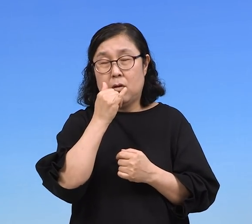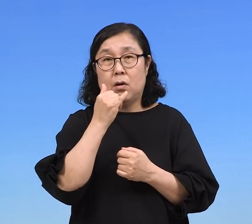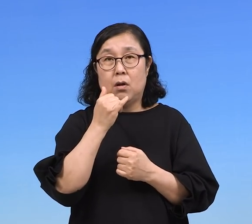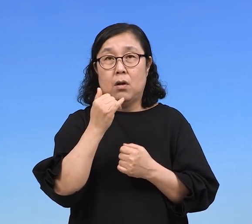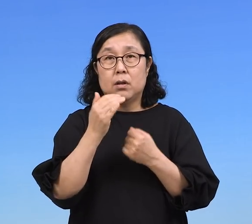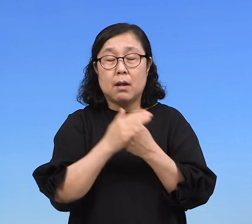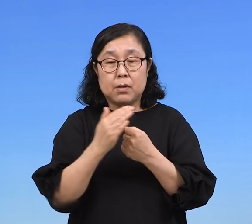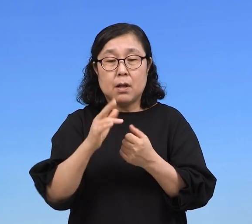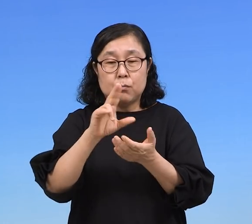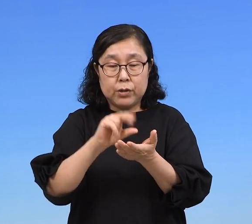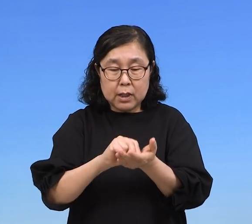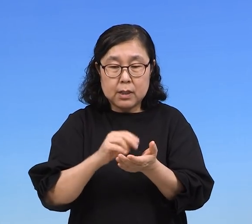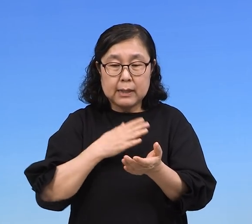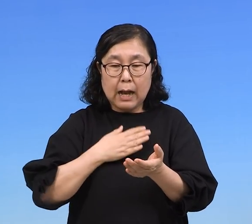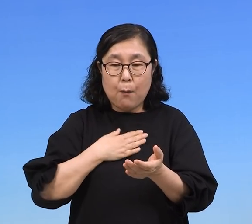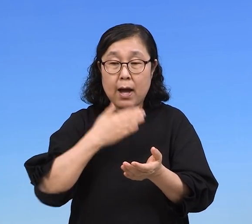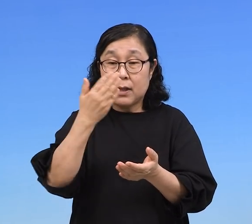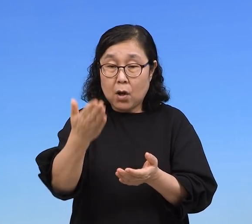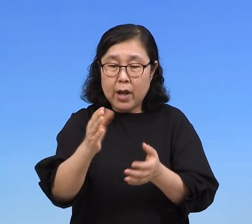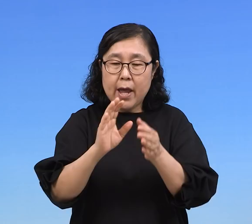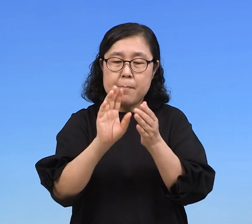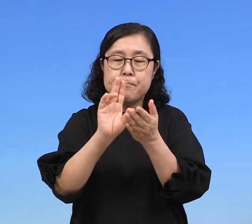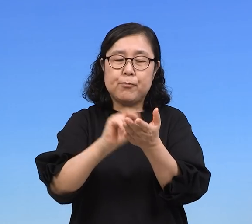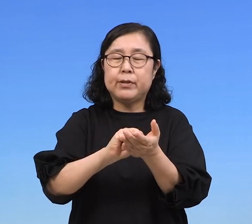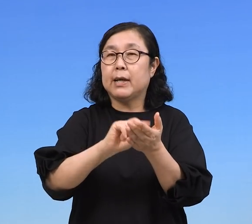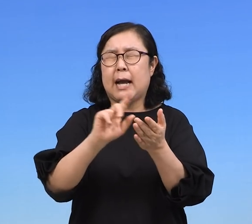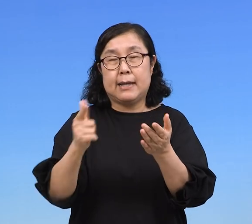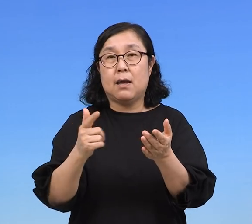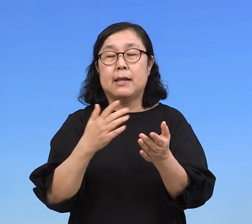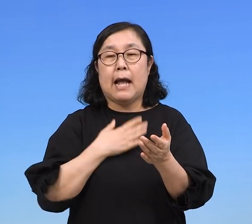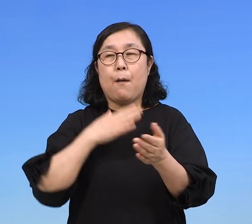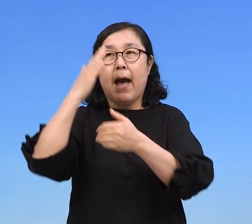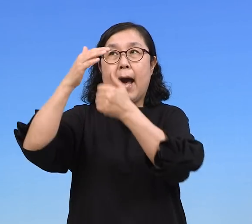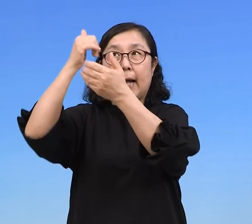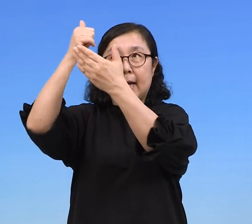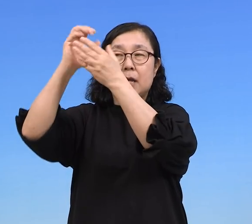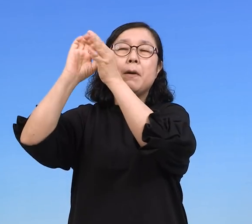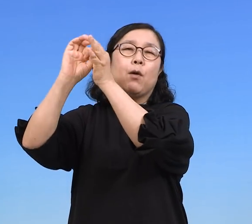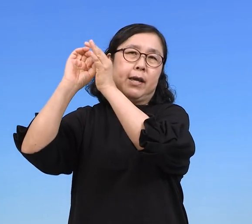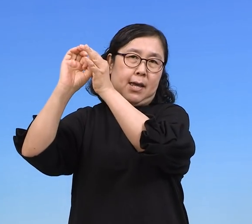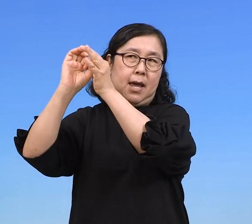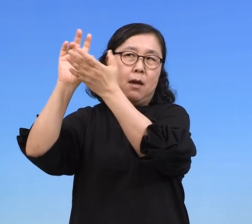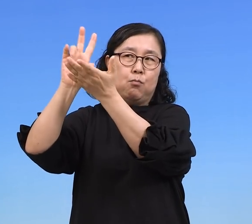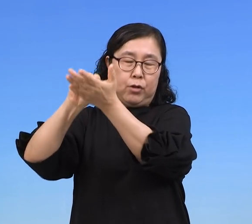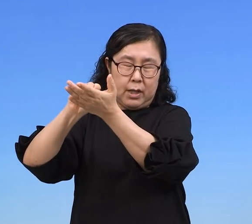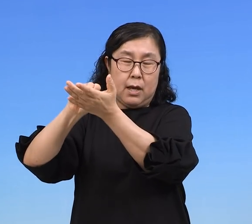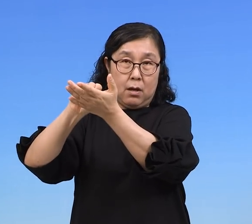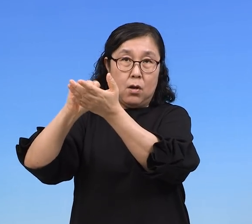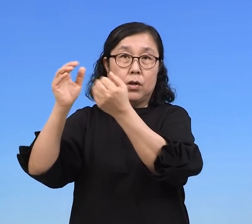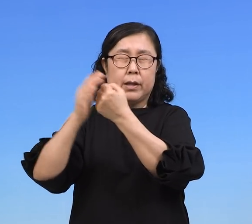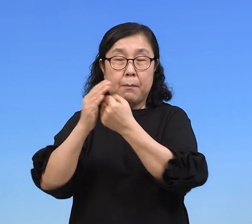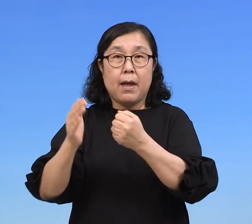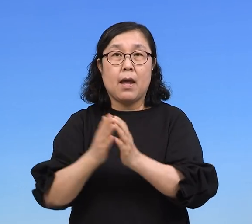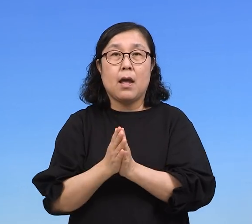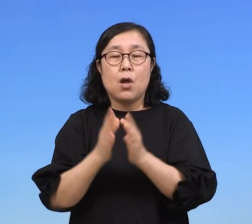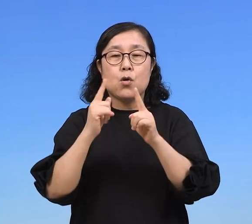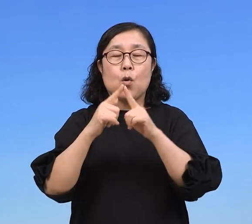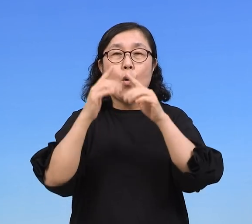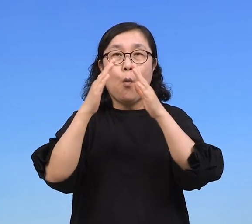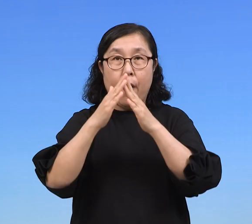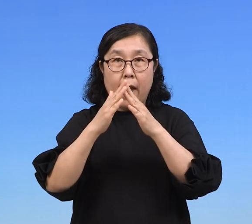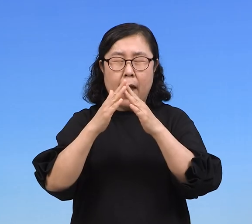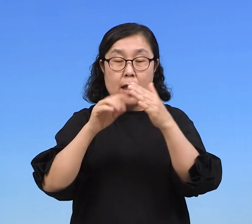받기도 하는데, 이 문제는 나와 너의 문제가 아니라 나와 하나님의 문제예요. 어떤